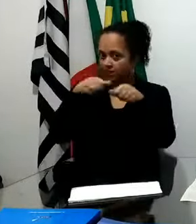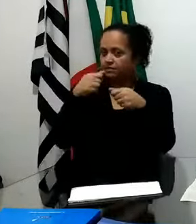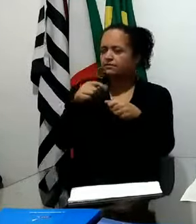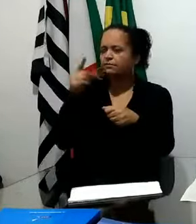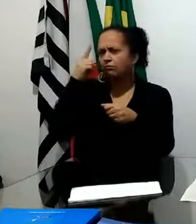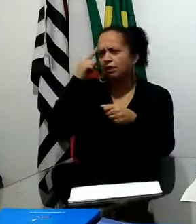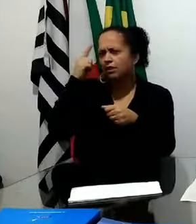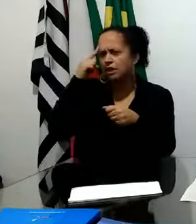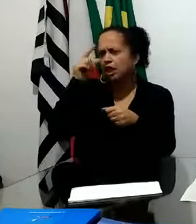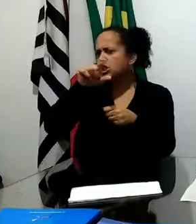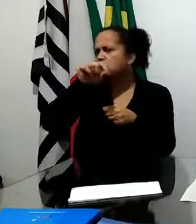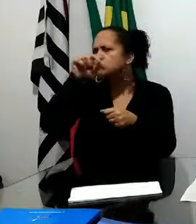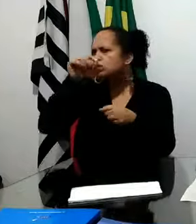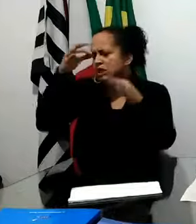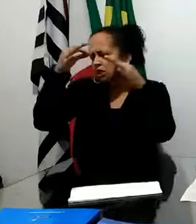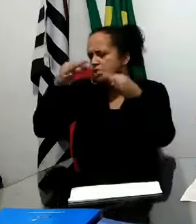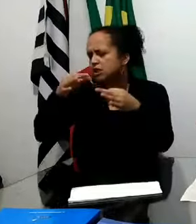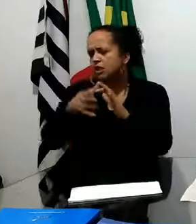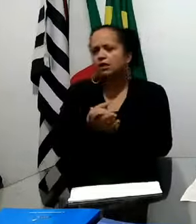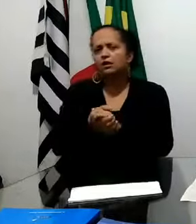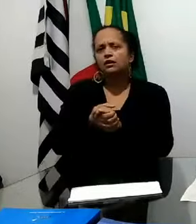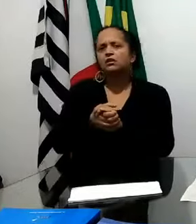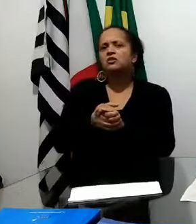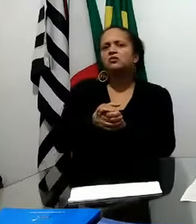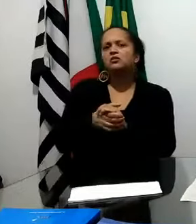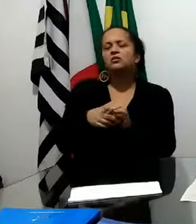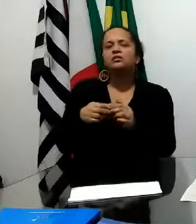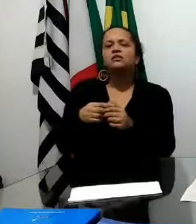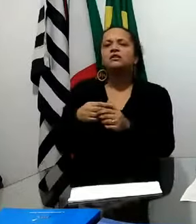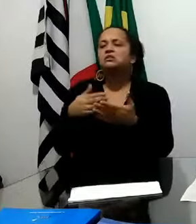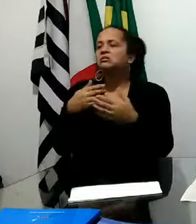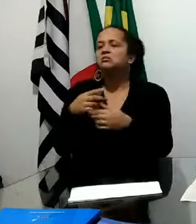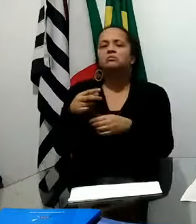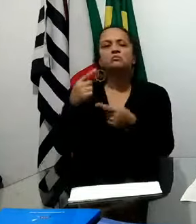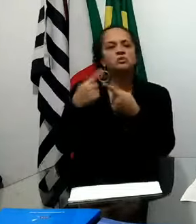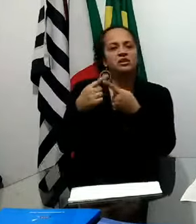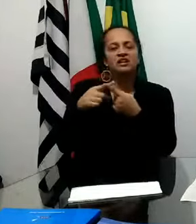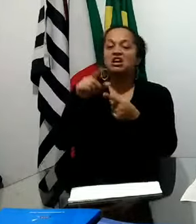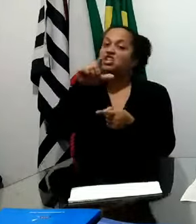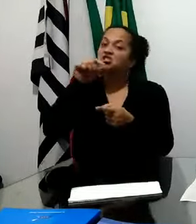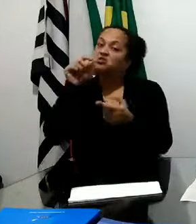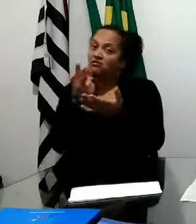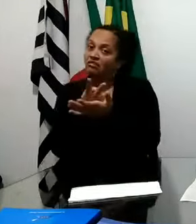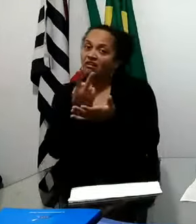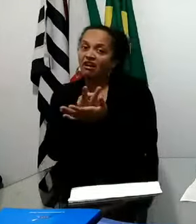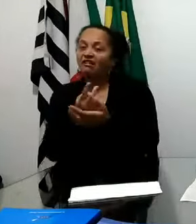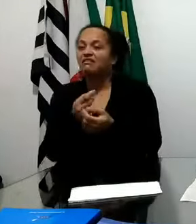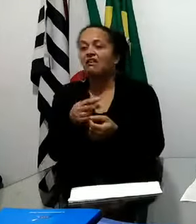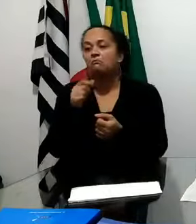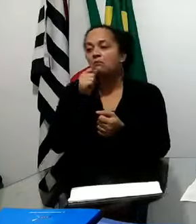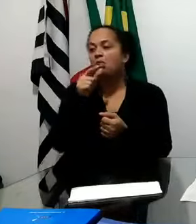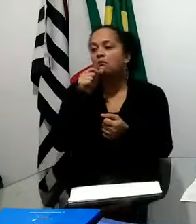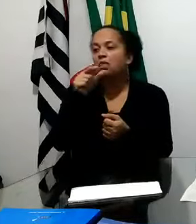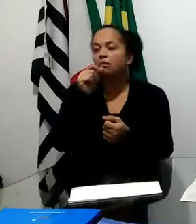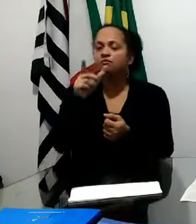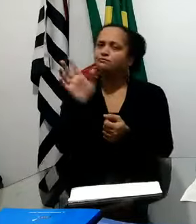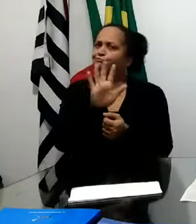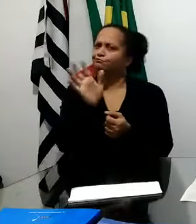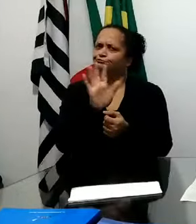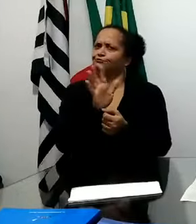tenha discernimento. Depois não adianta reclamar. Então, a primeira coisa, ore pelas autoridades